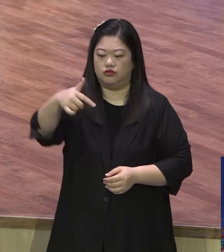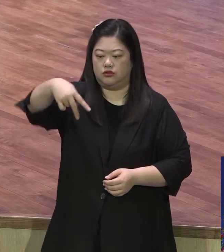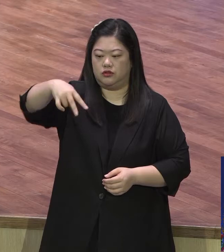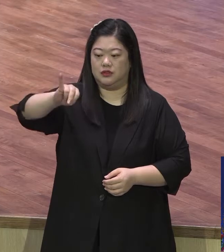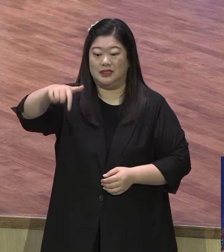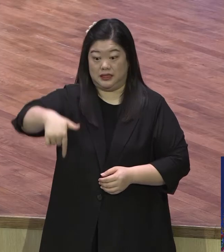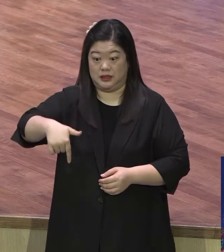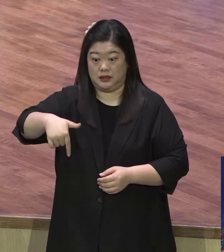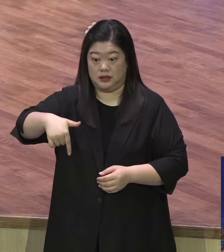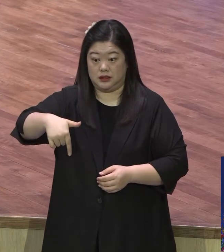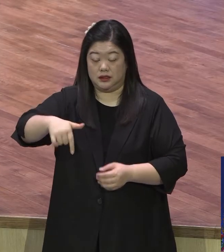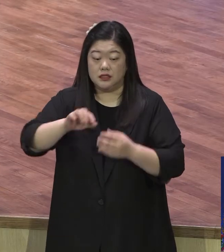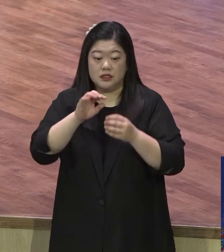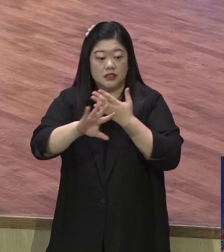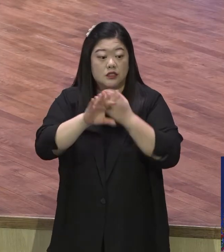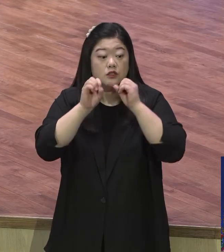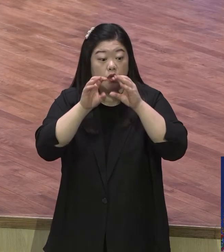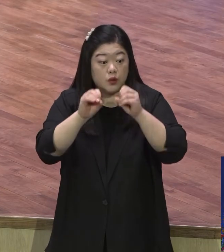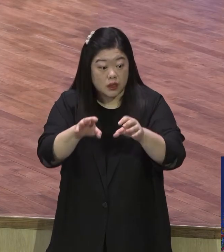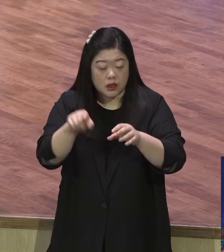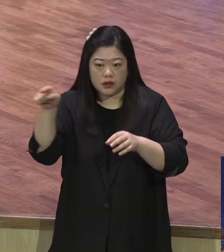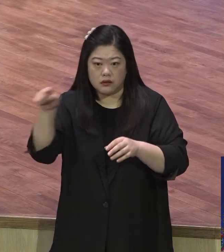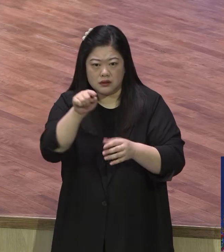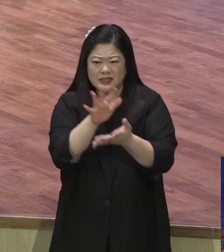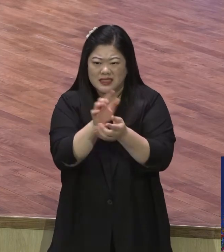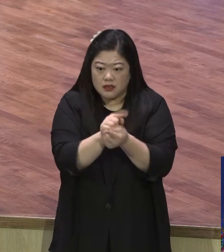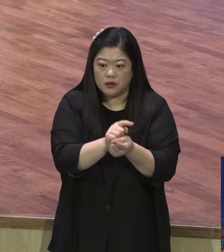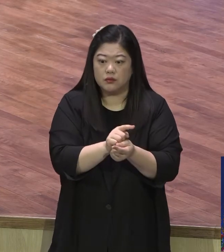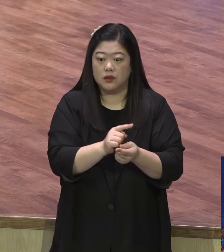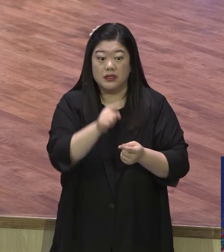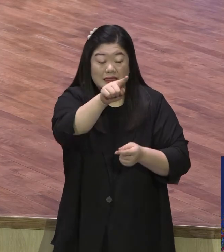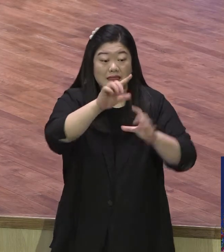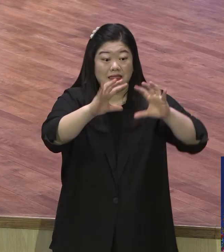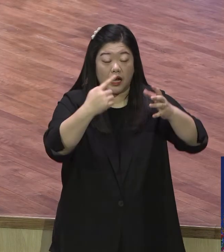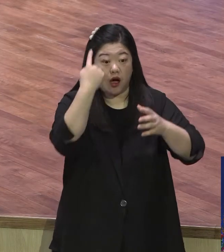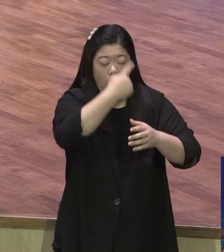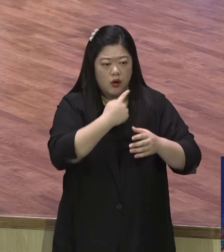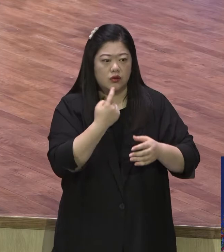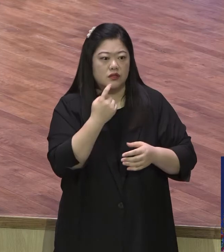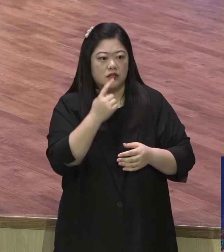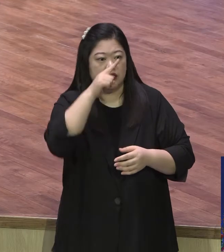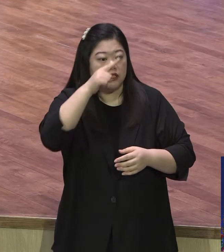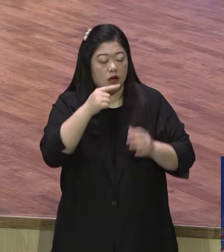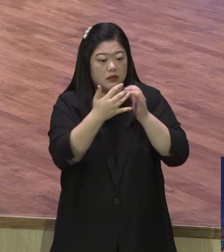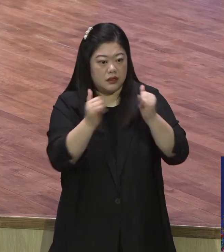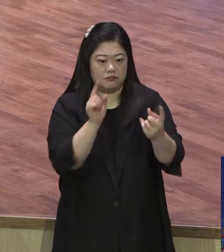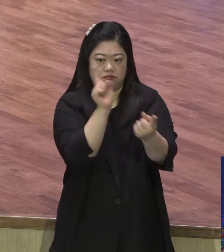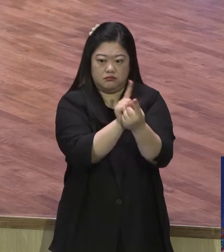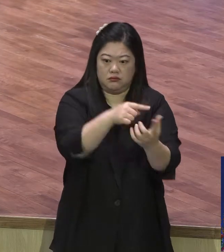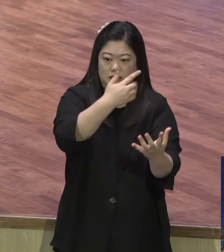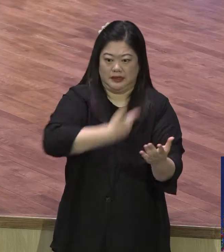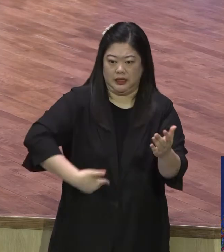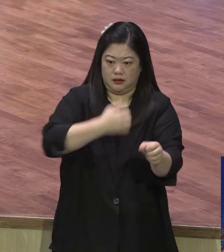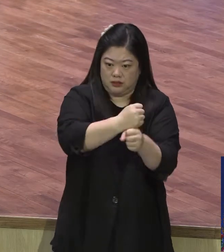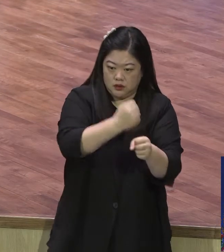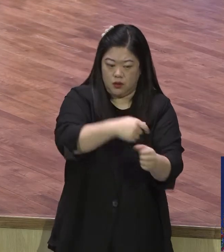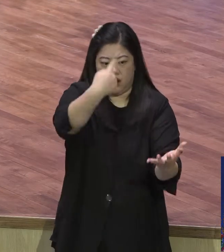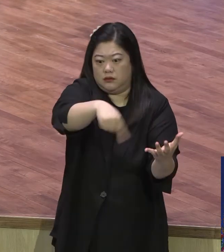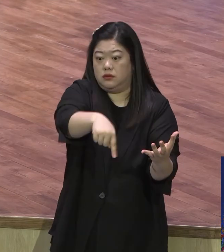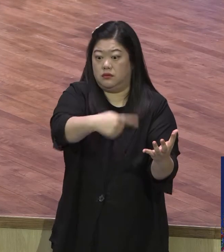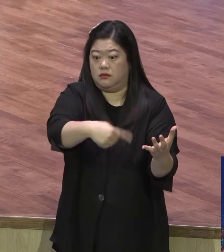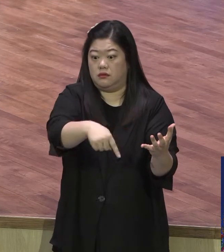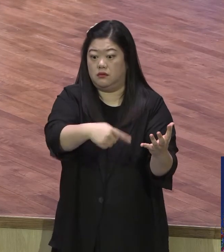성교사 하면 다 같은 성교사 아니에요 내가 진짜 성교사 맞나 밥 먹으려고 앉아있냐 양심이